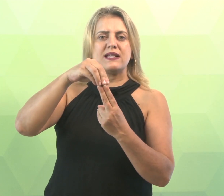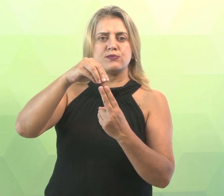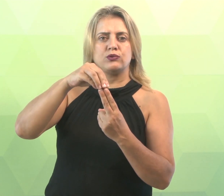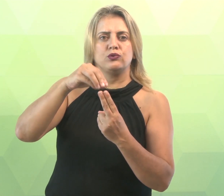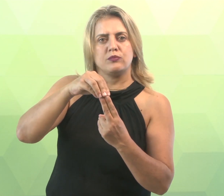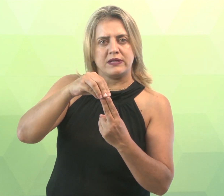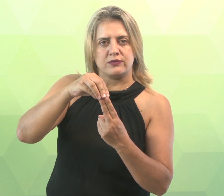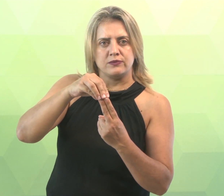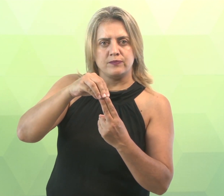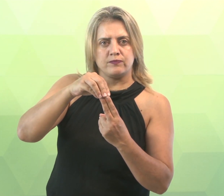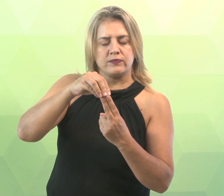mesmo número,